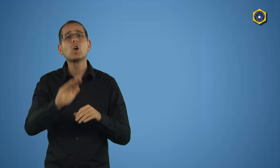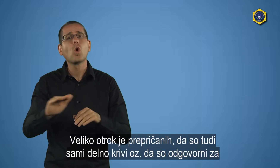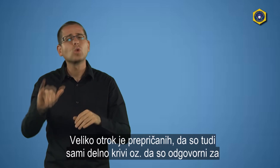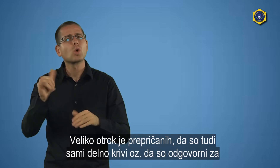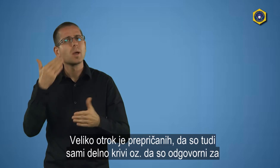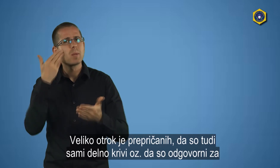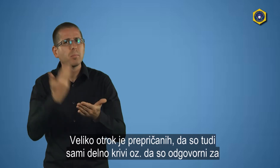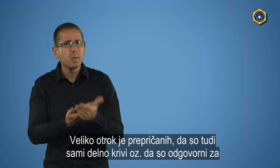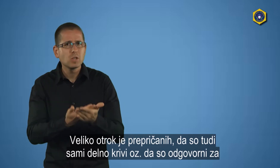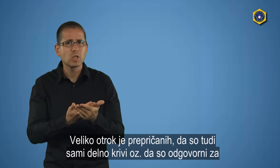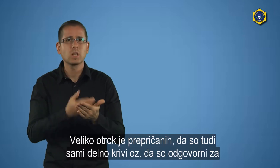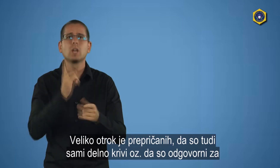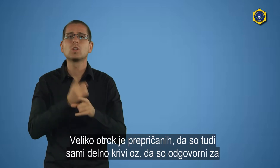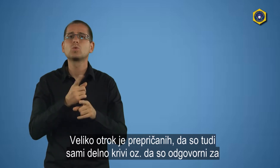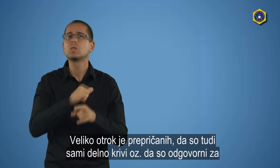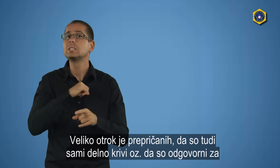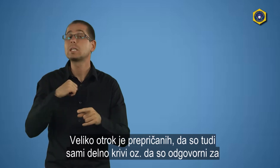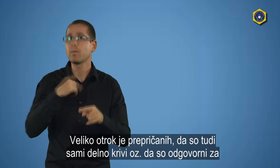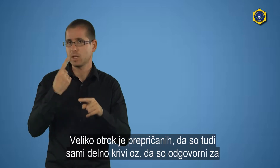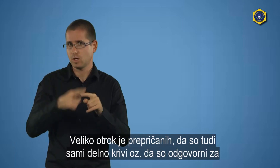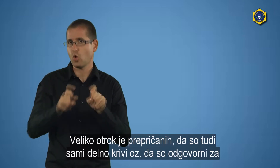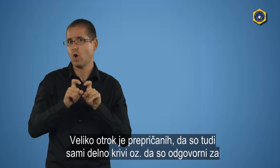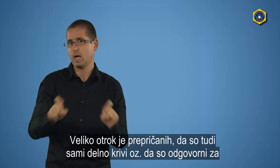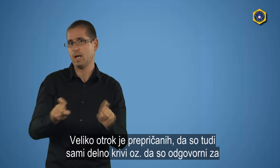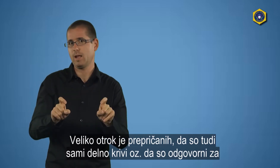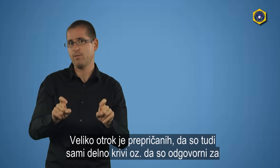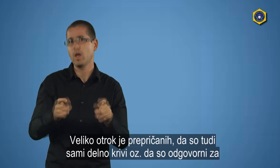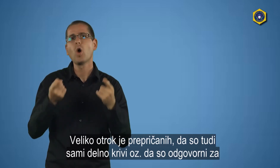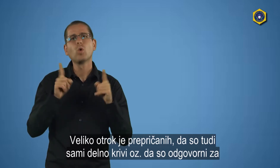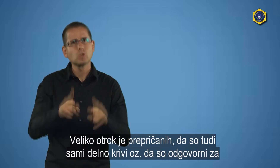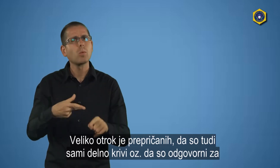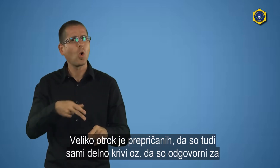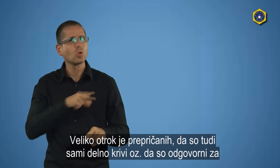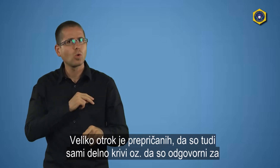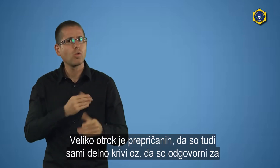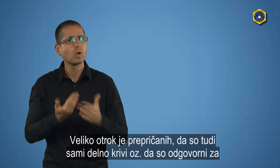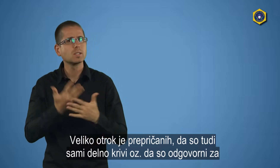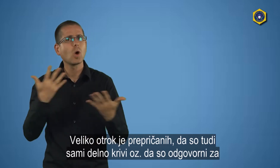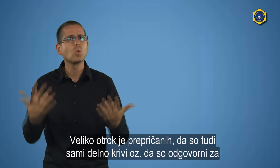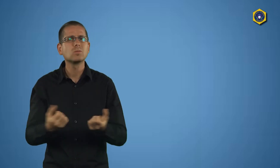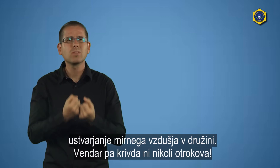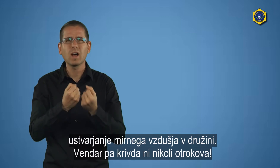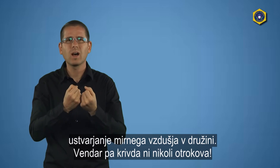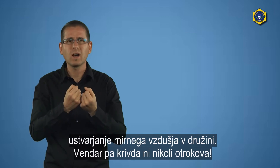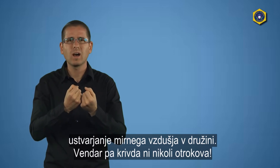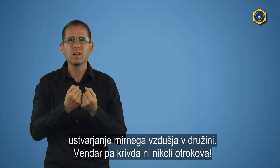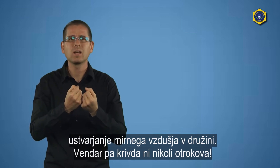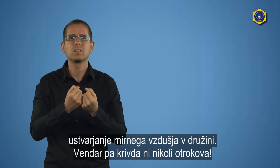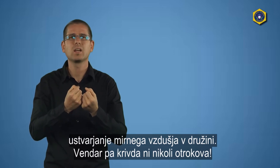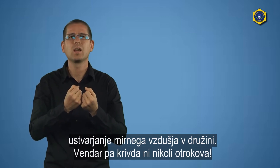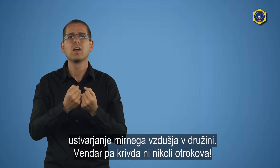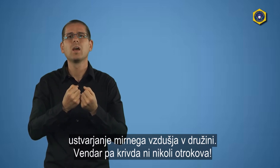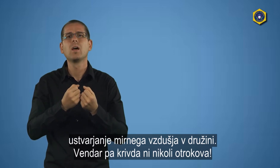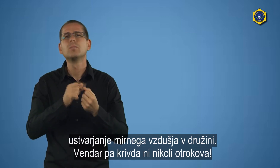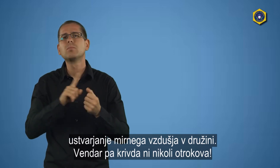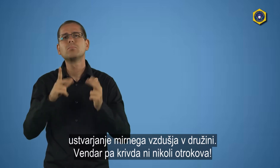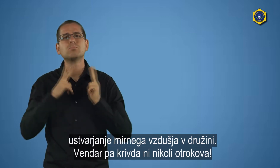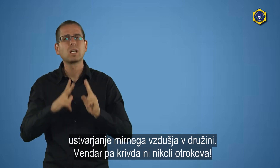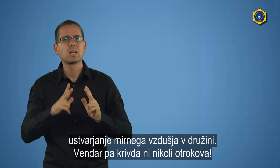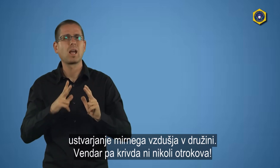Veliko otrok je prepričanih, da so tudi sami delno krivi, oziroma da so odgovorni za ustvarjanje mirnega vzdušja v